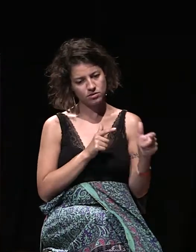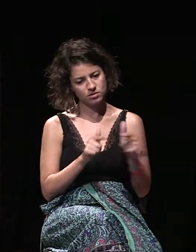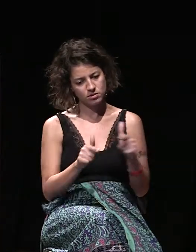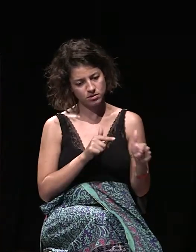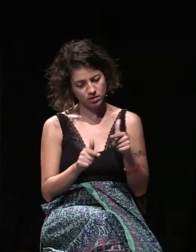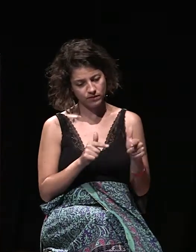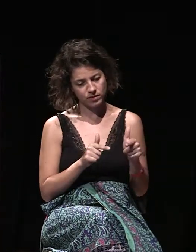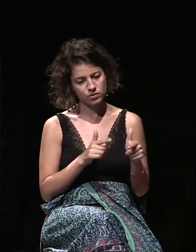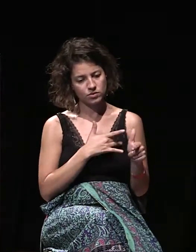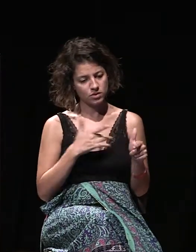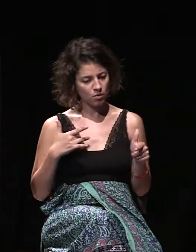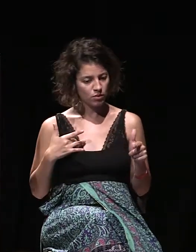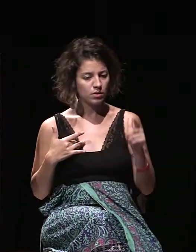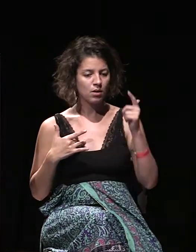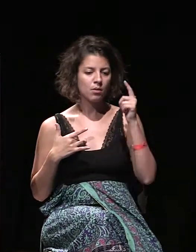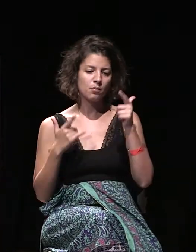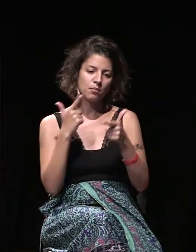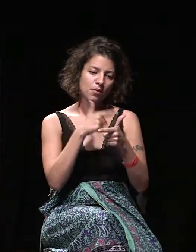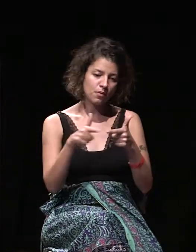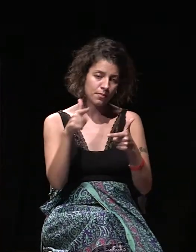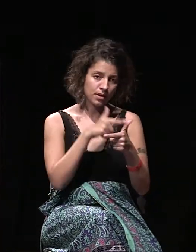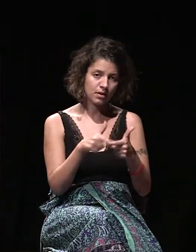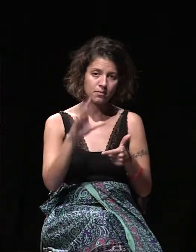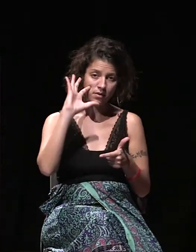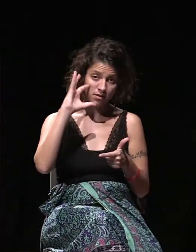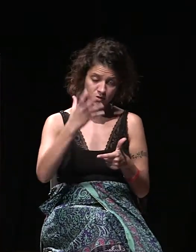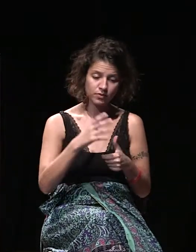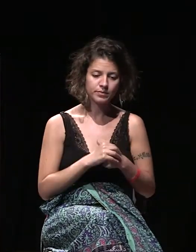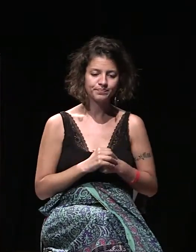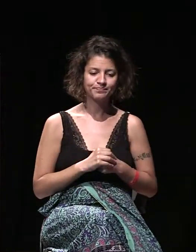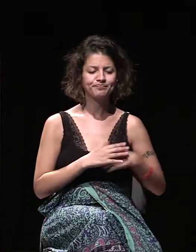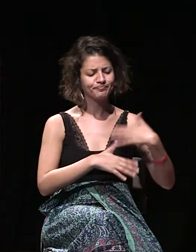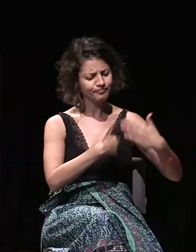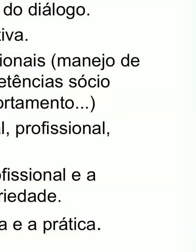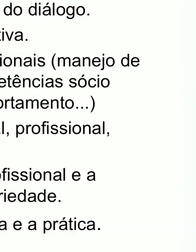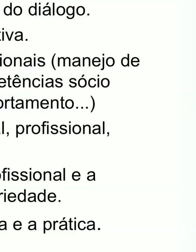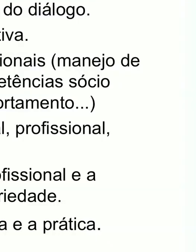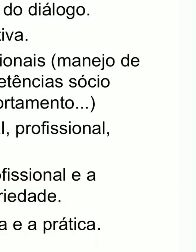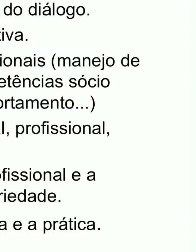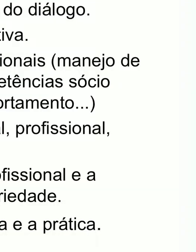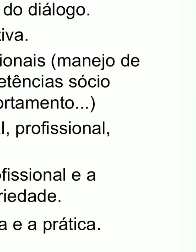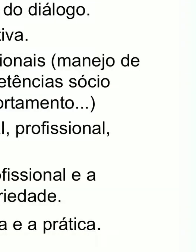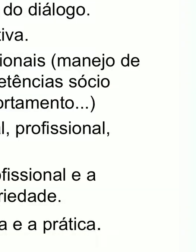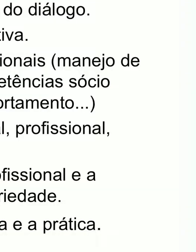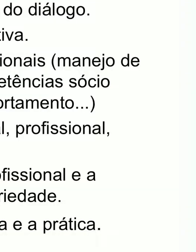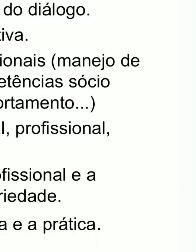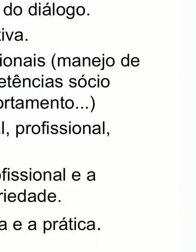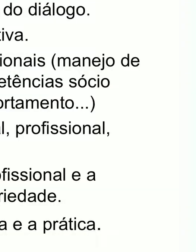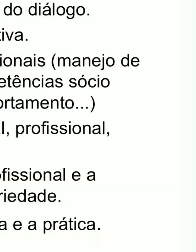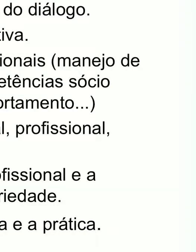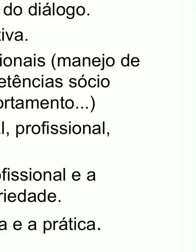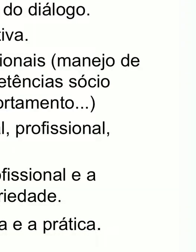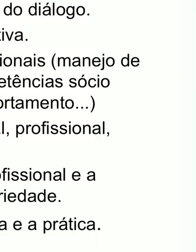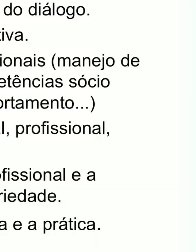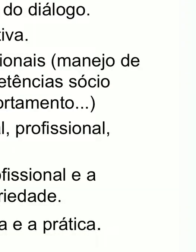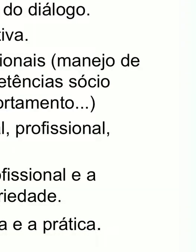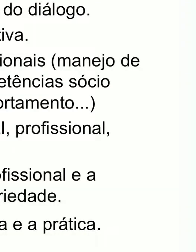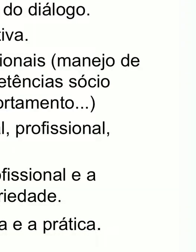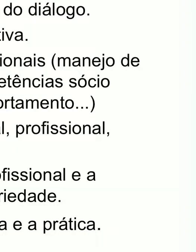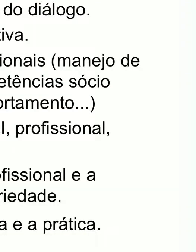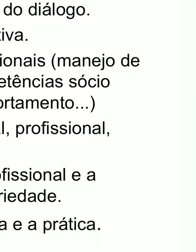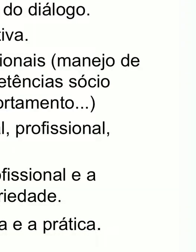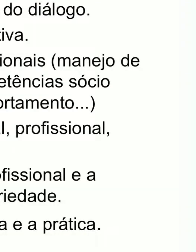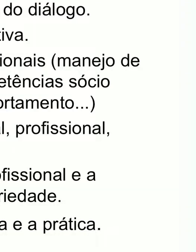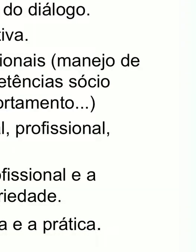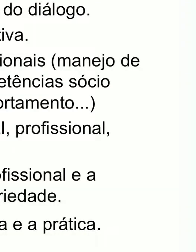esses problemas. O nosso processo educativo, todo o processo educativo está baseado com foco em gênero